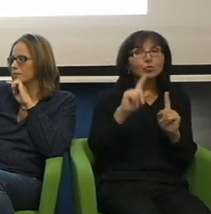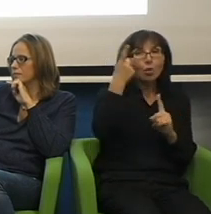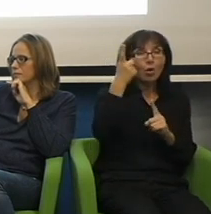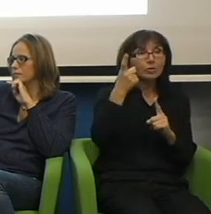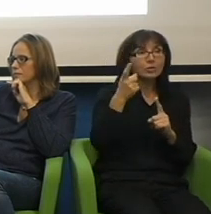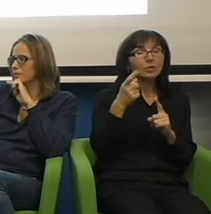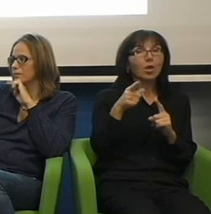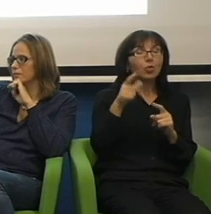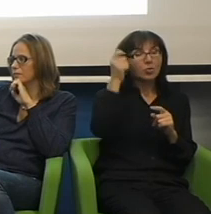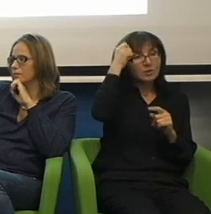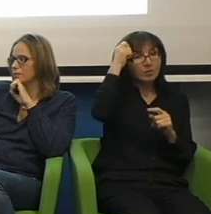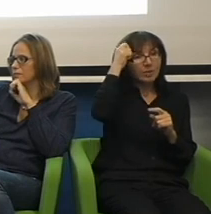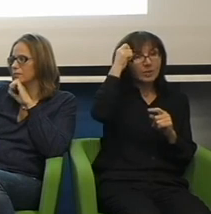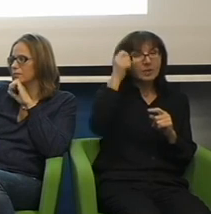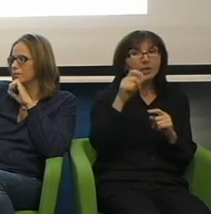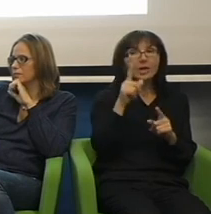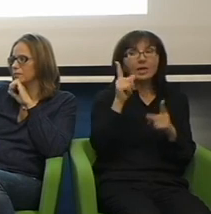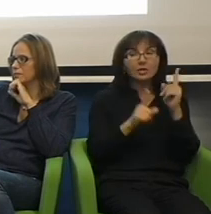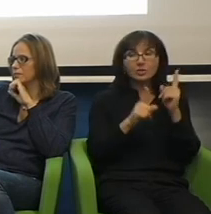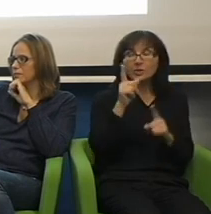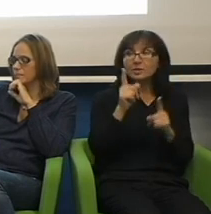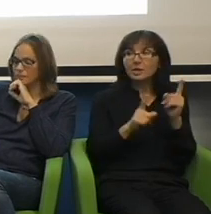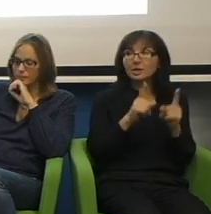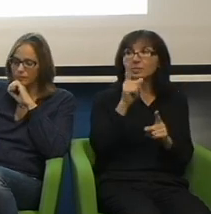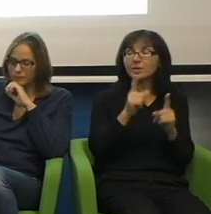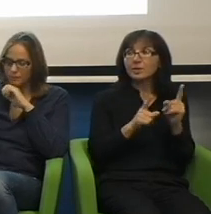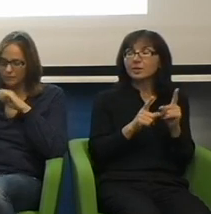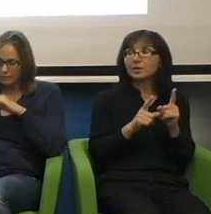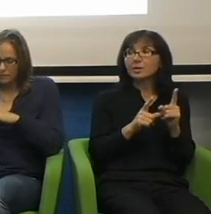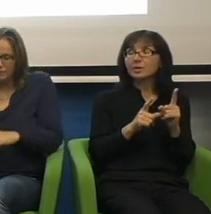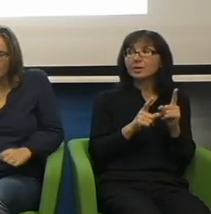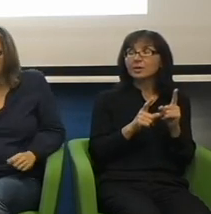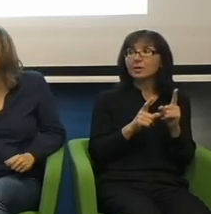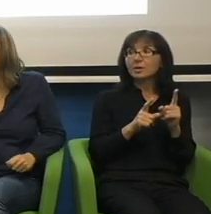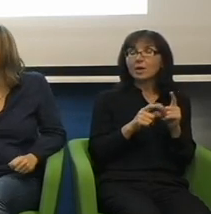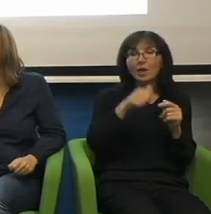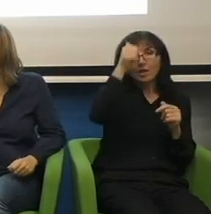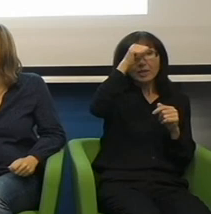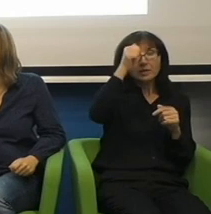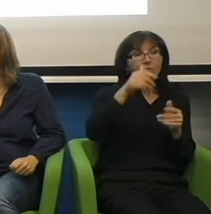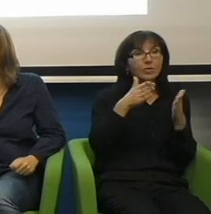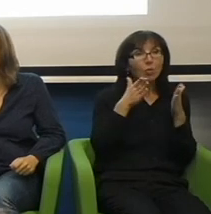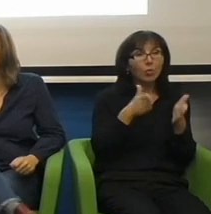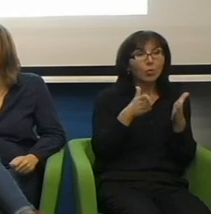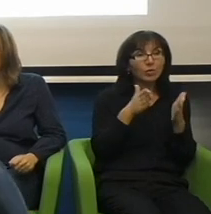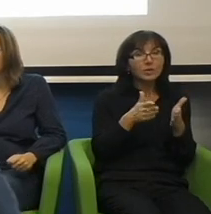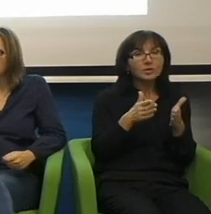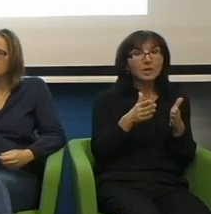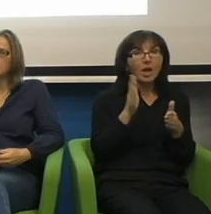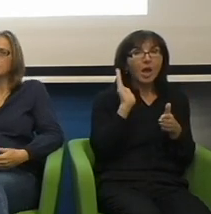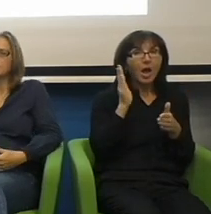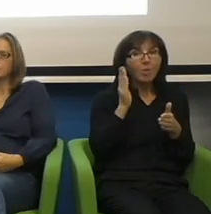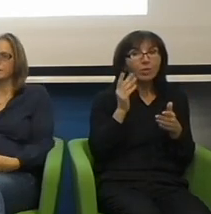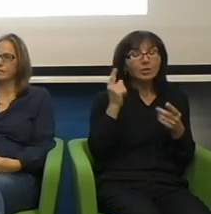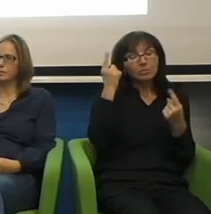właśnie z tych zapamiętanych, czasami zupełnie bezrefleksyjnie, na zasadzie kliszy, nazw uliczek. Później to sobie odtwarzamy,